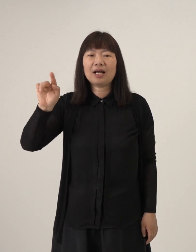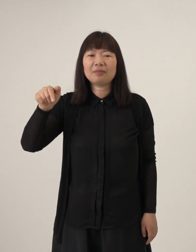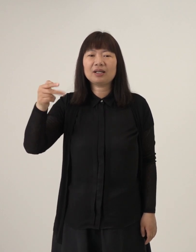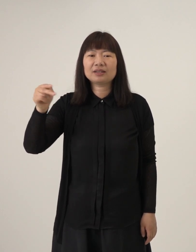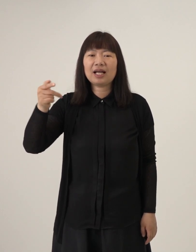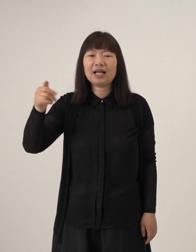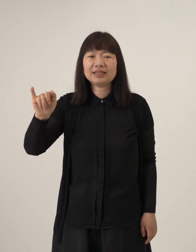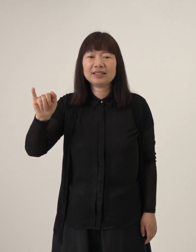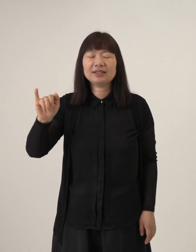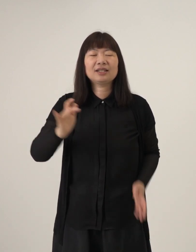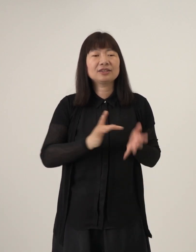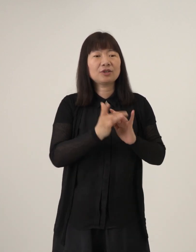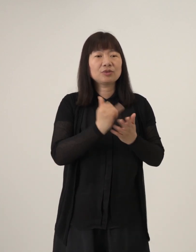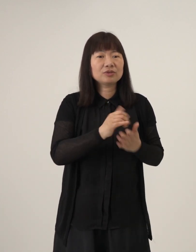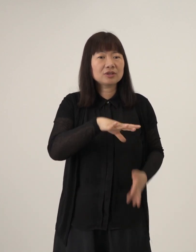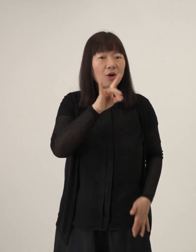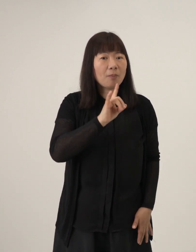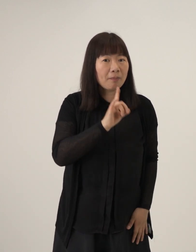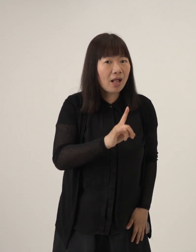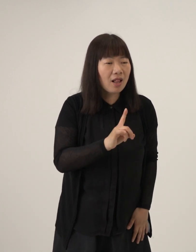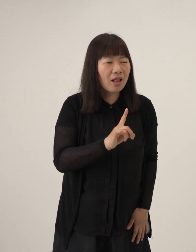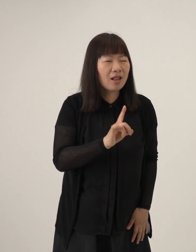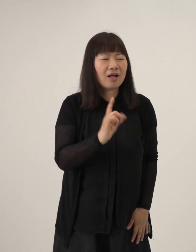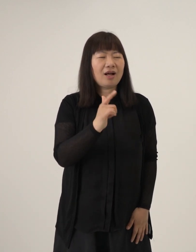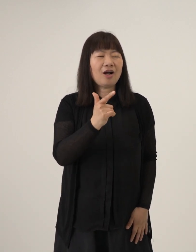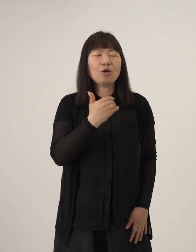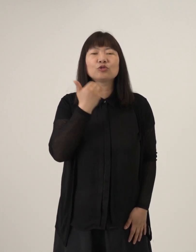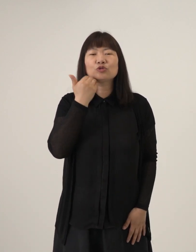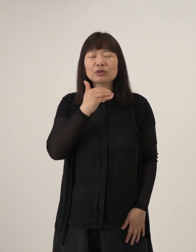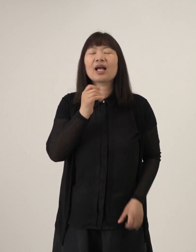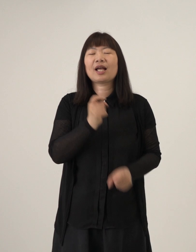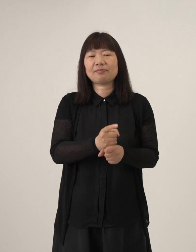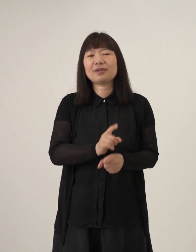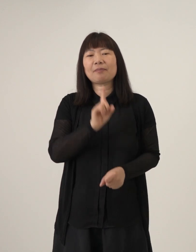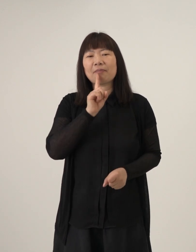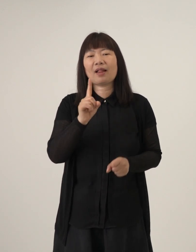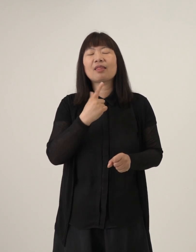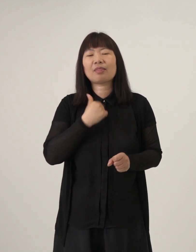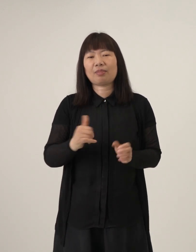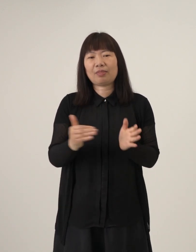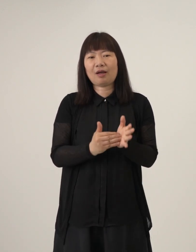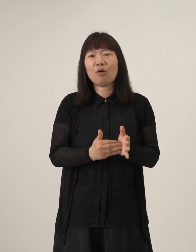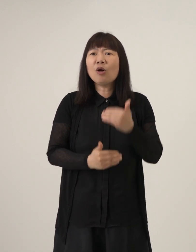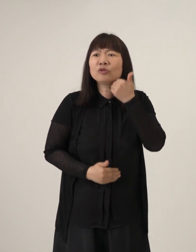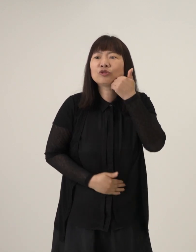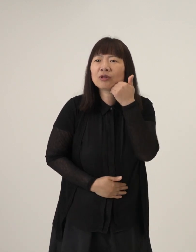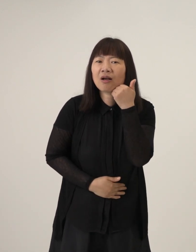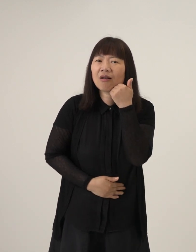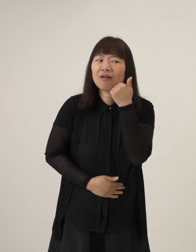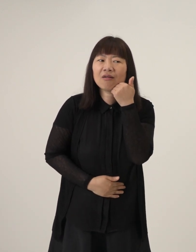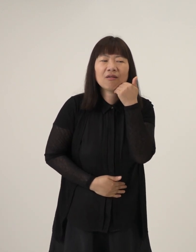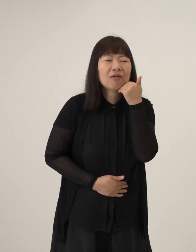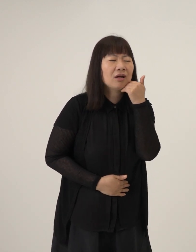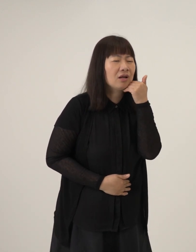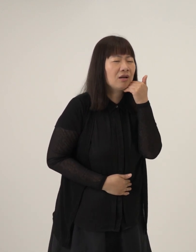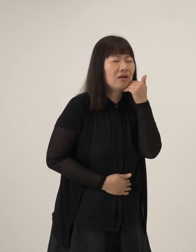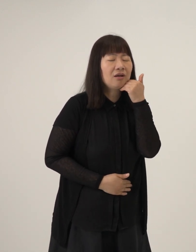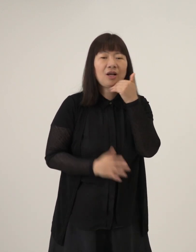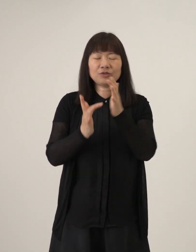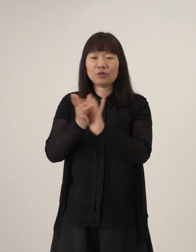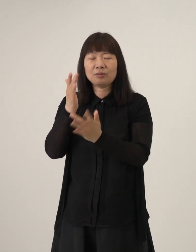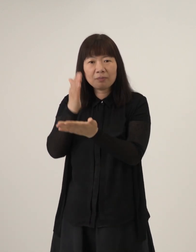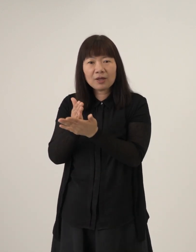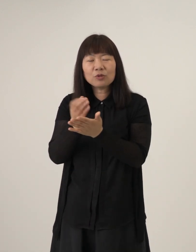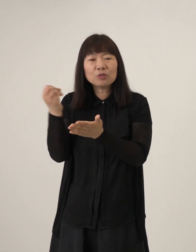예수님이 처음 하신 말씀이 아니에요. 누가 했더라고요. 누가? 예수님